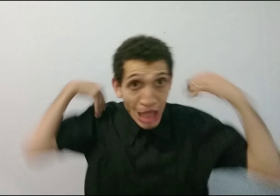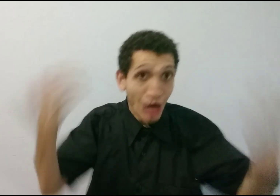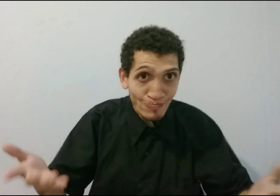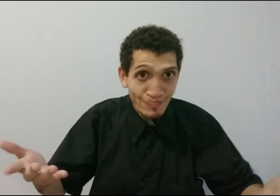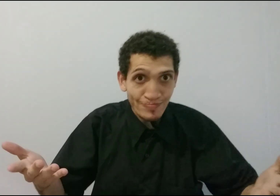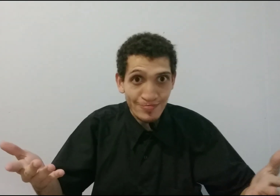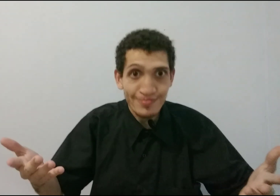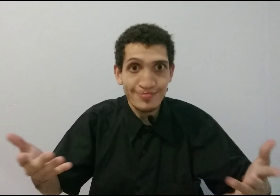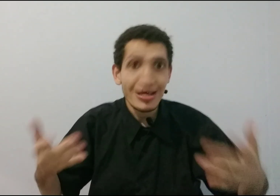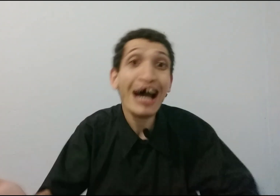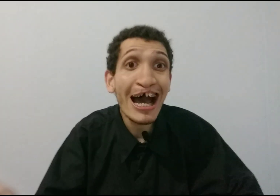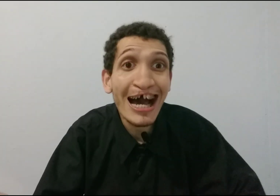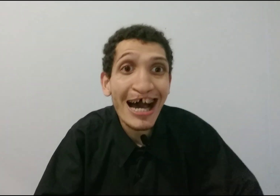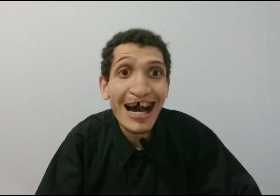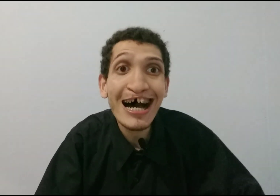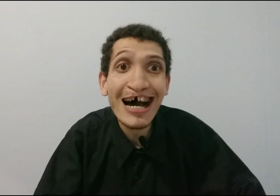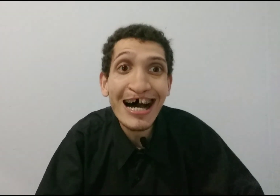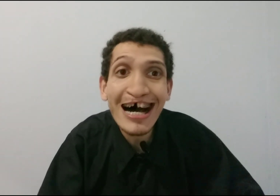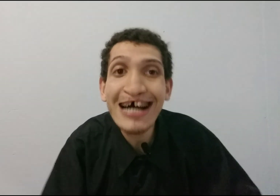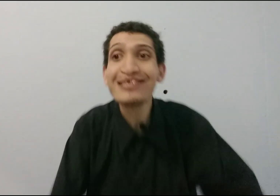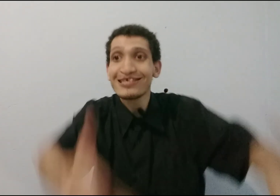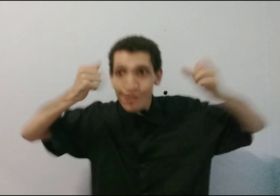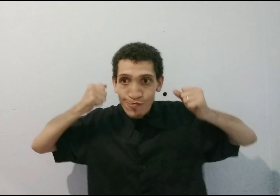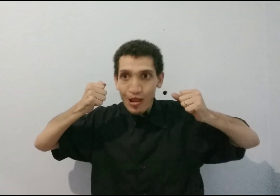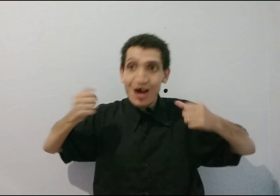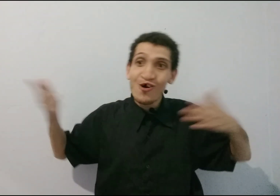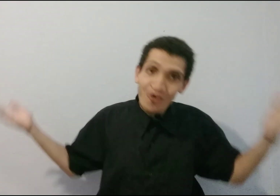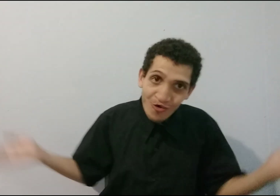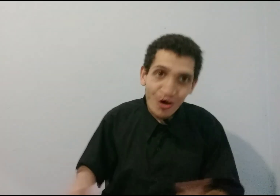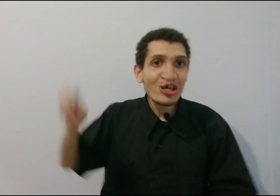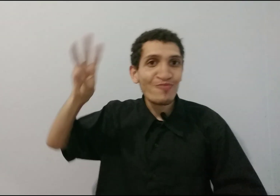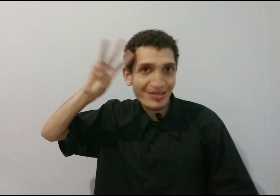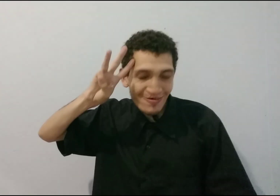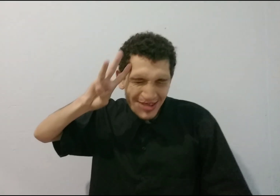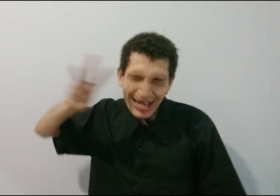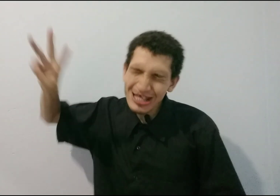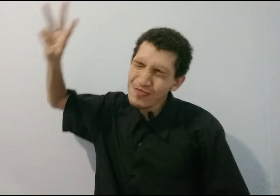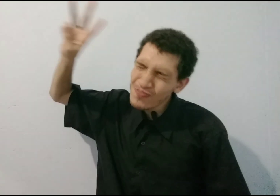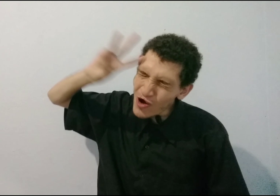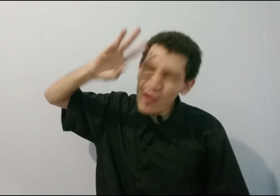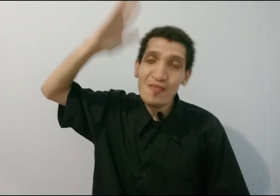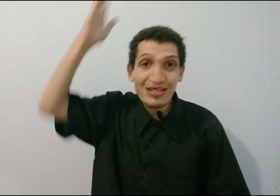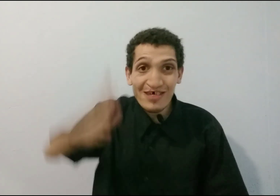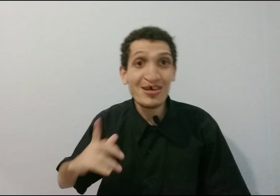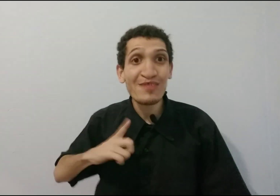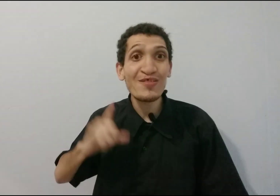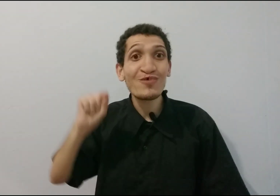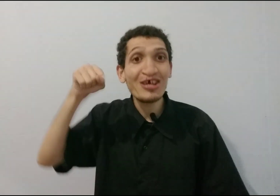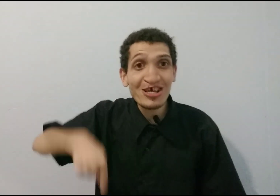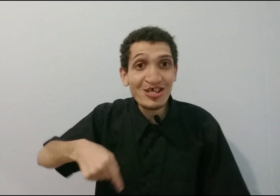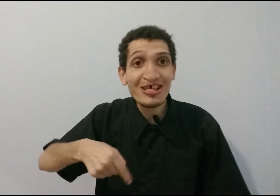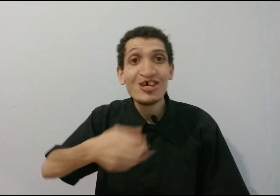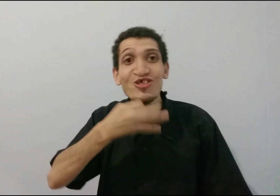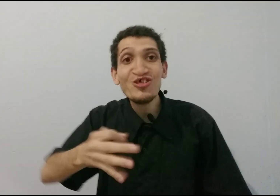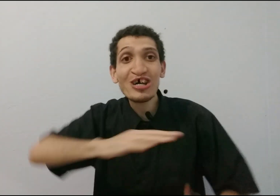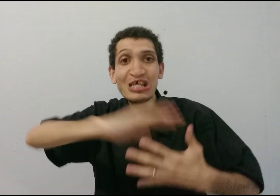Então aaaaiiii Então vamos lá Hoje é a terceira, e toda a terceira tem o E aqui E é